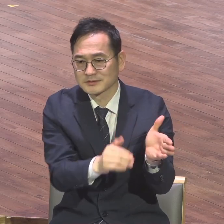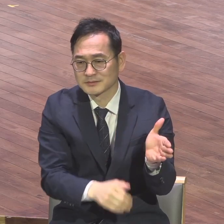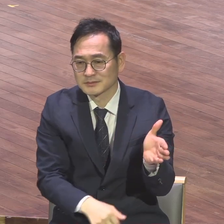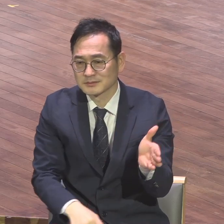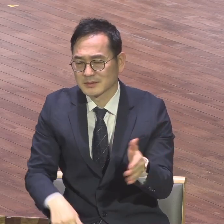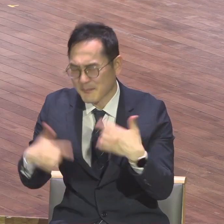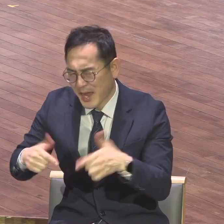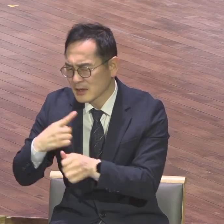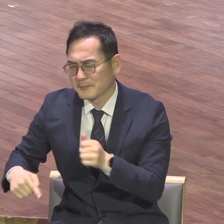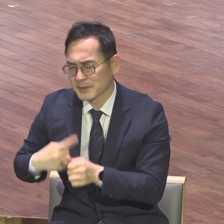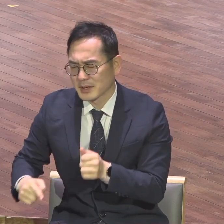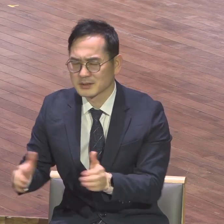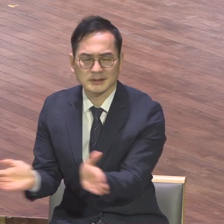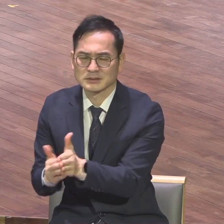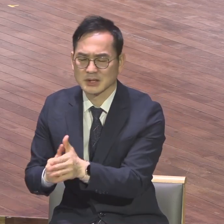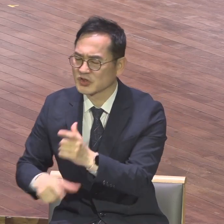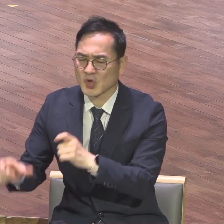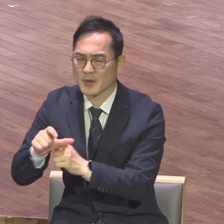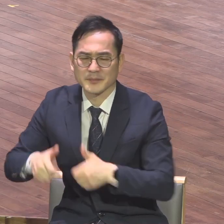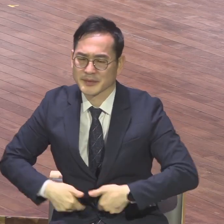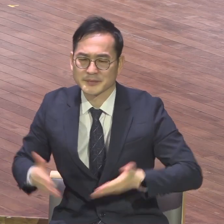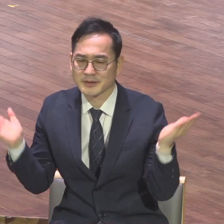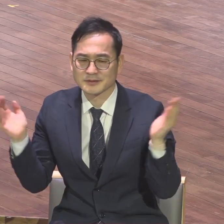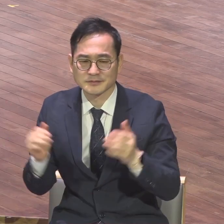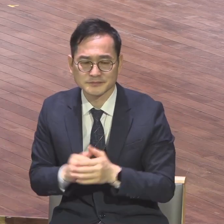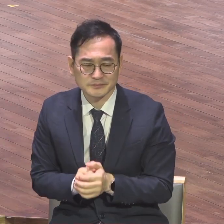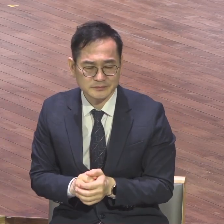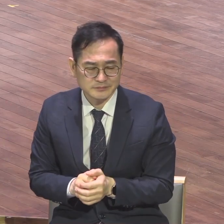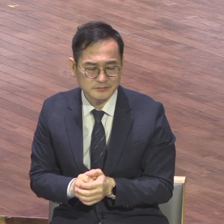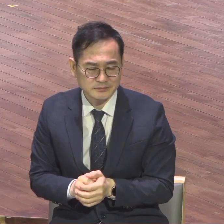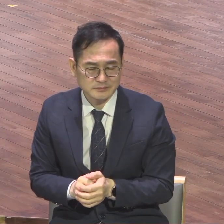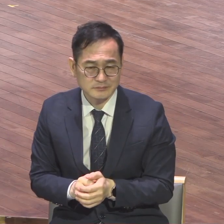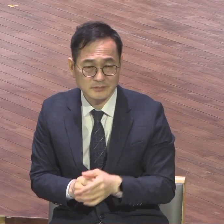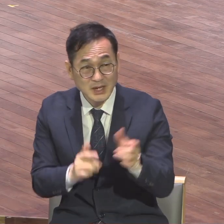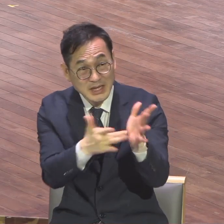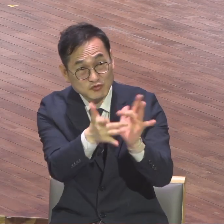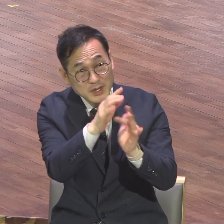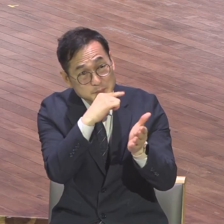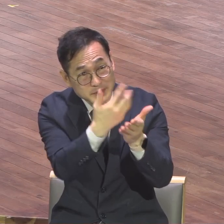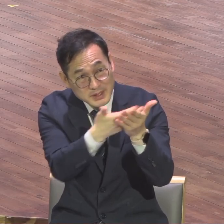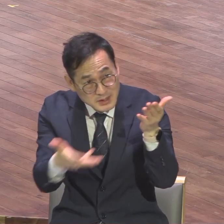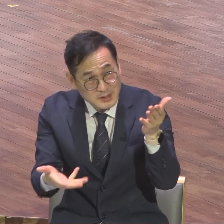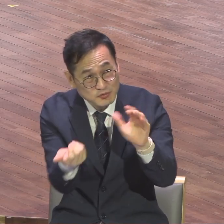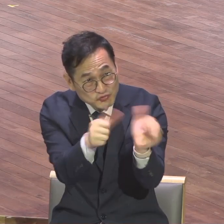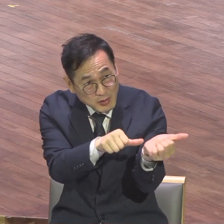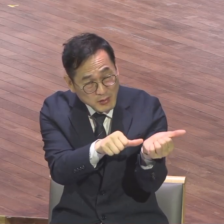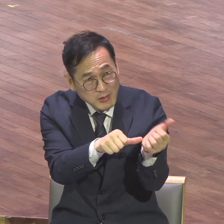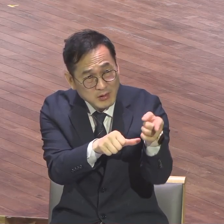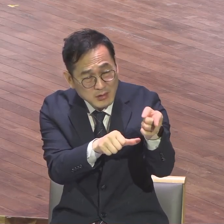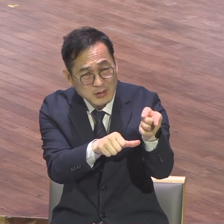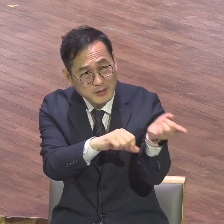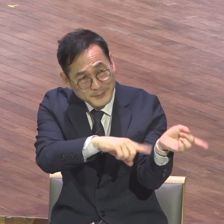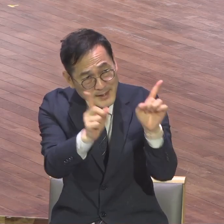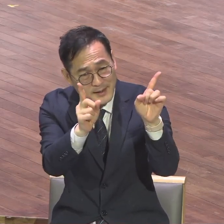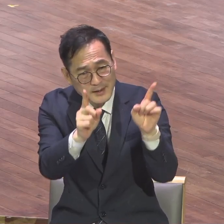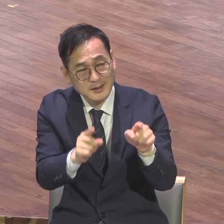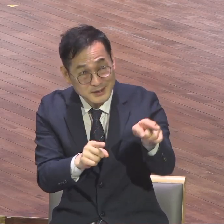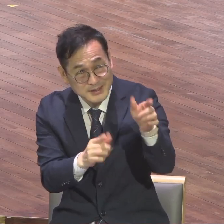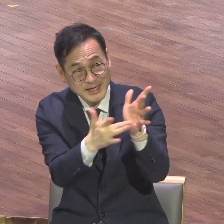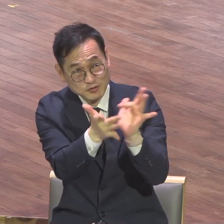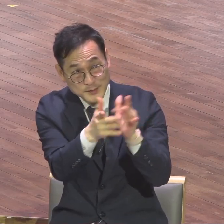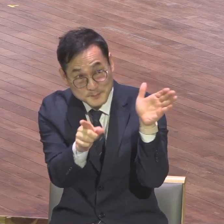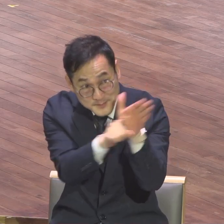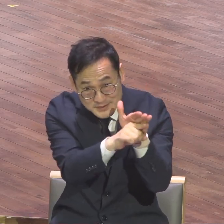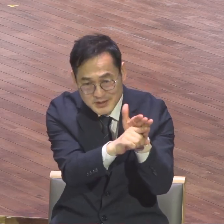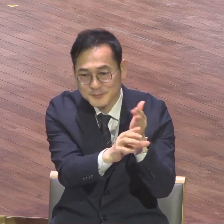양으로도 대신 대속 죽어주니까 그것을 사실 믿기만 하면 이제는 염소와 송아지 그런